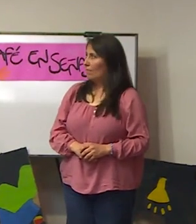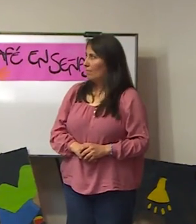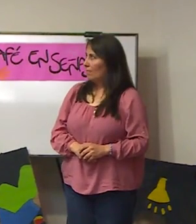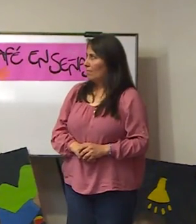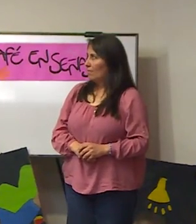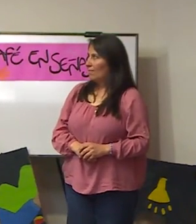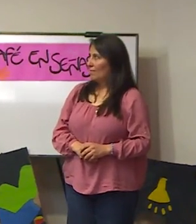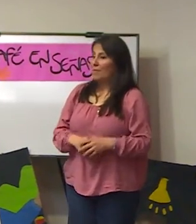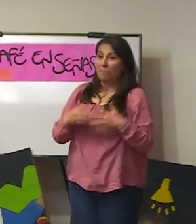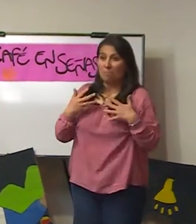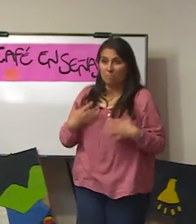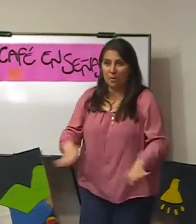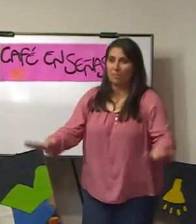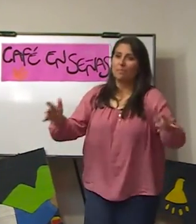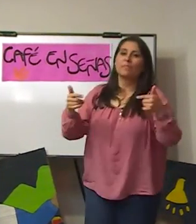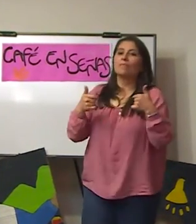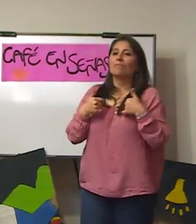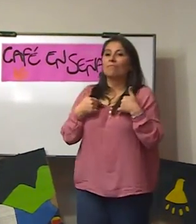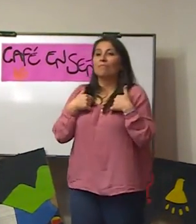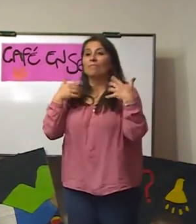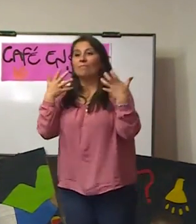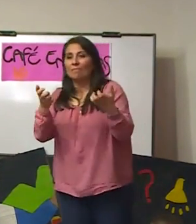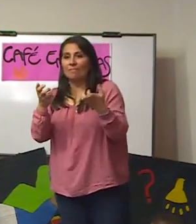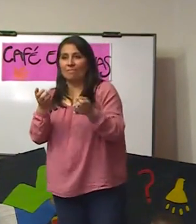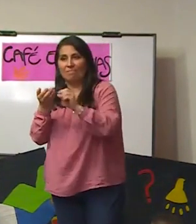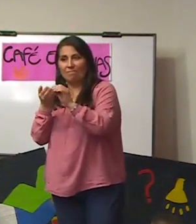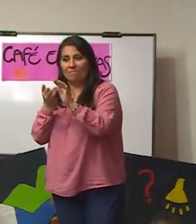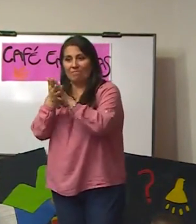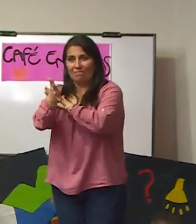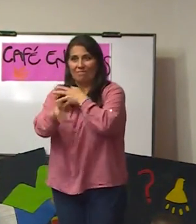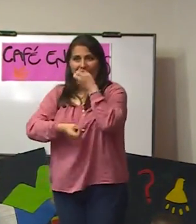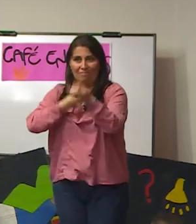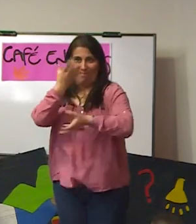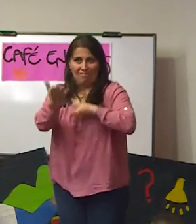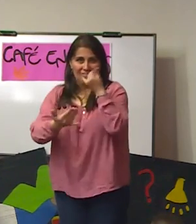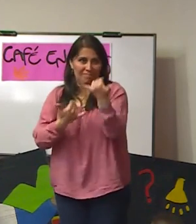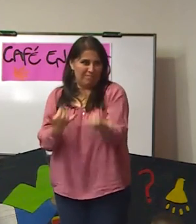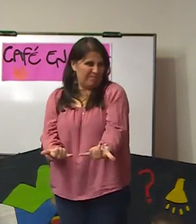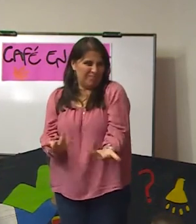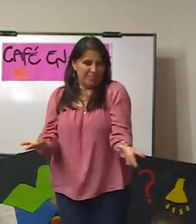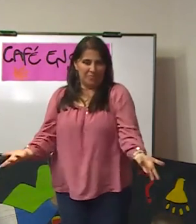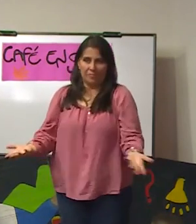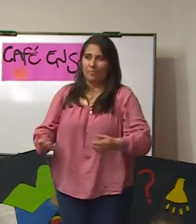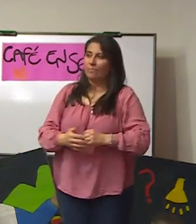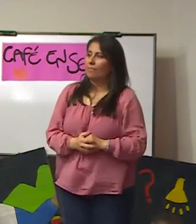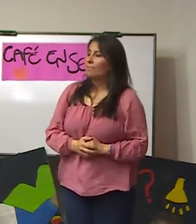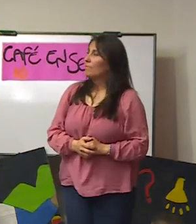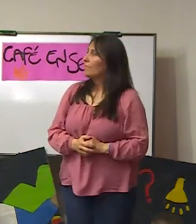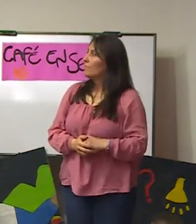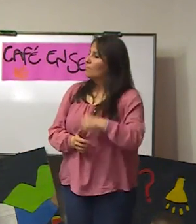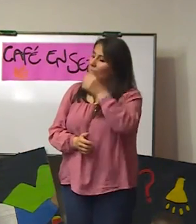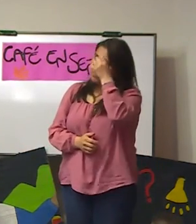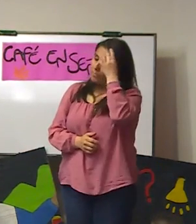Bueno, lo que yo quería expresarles a ustedes, pues, es que